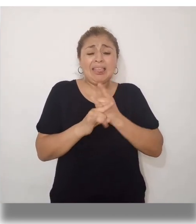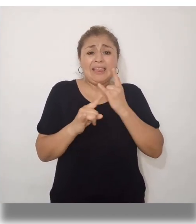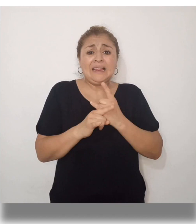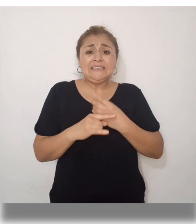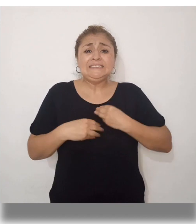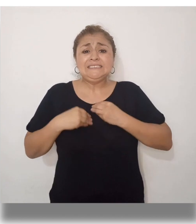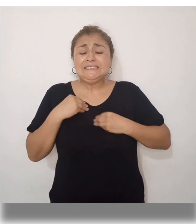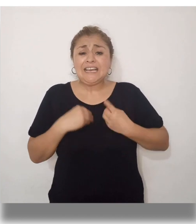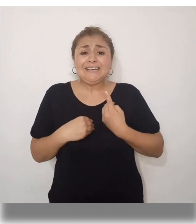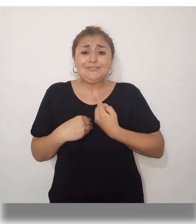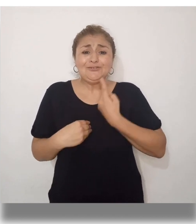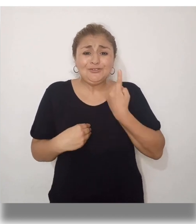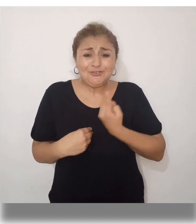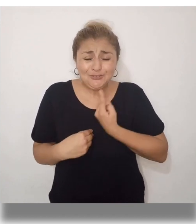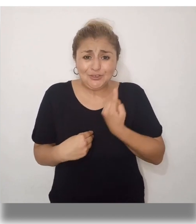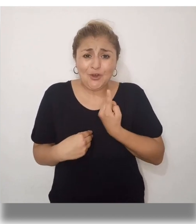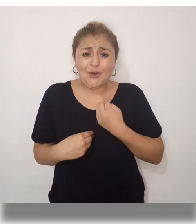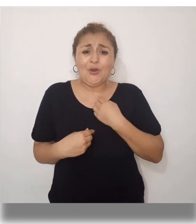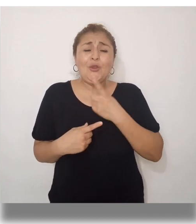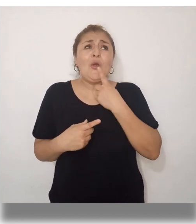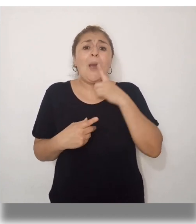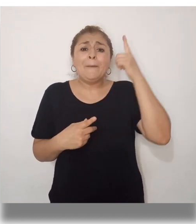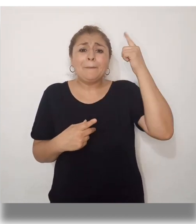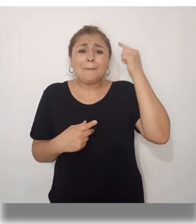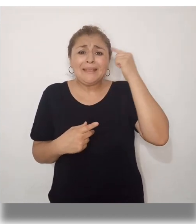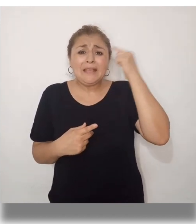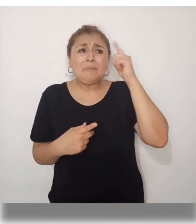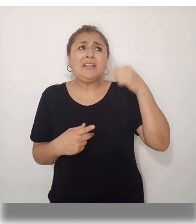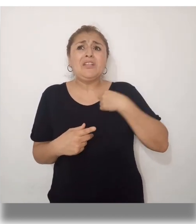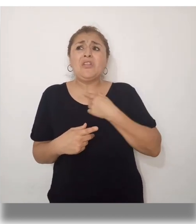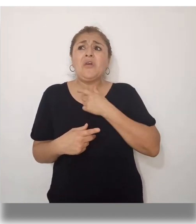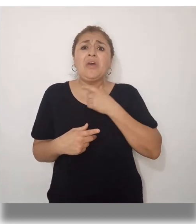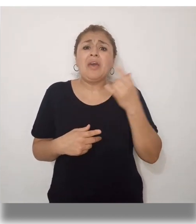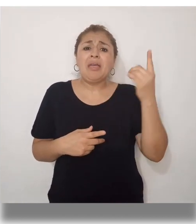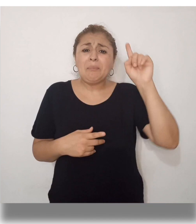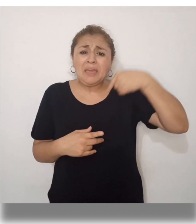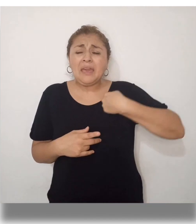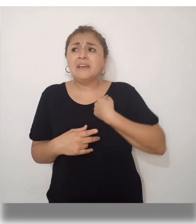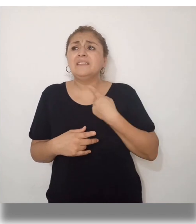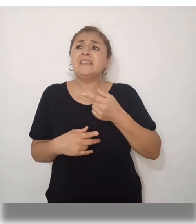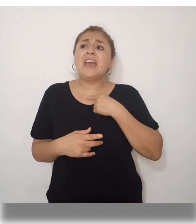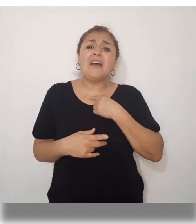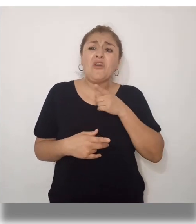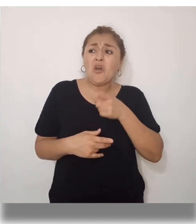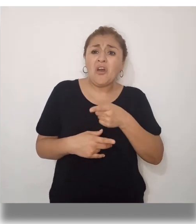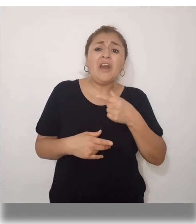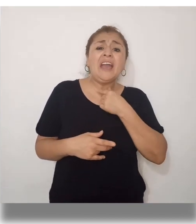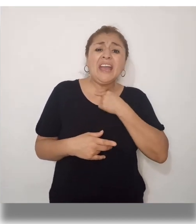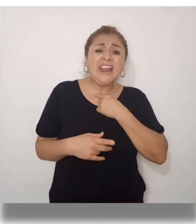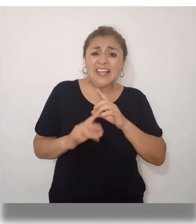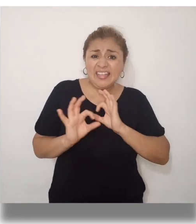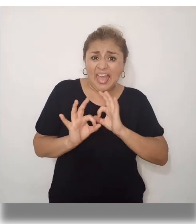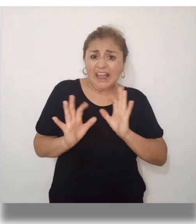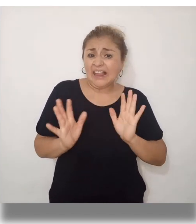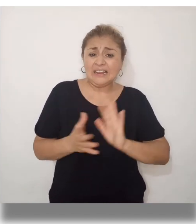oído nadie te quiere no le importas a nadie solo se acuerdan de vos cuando